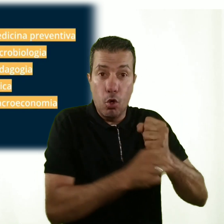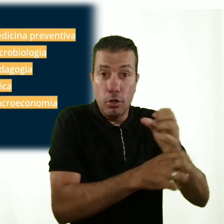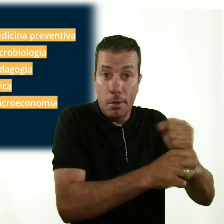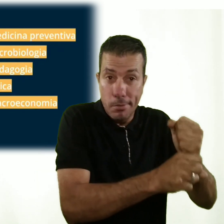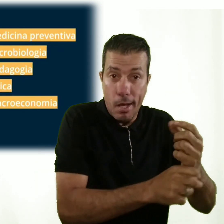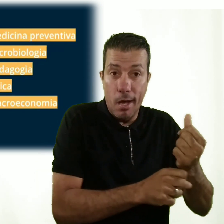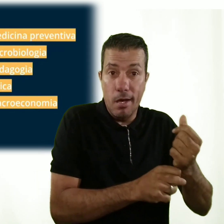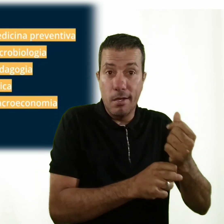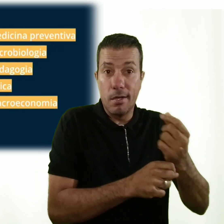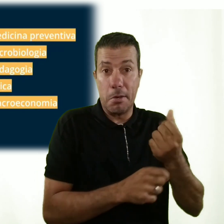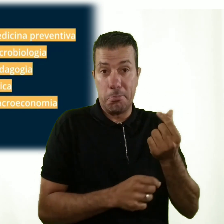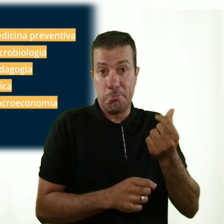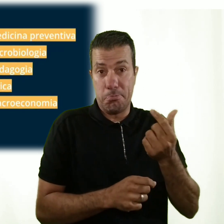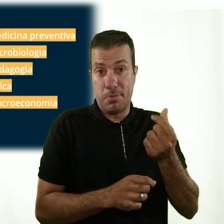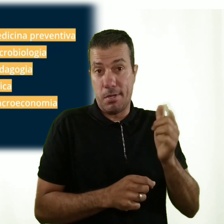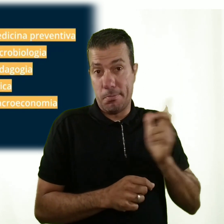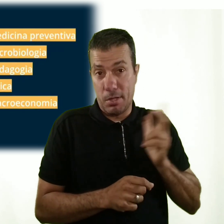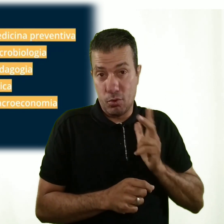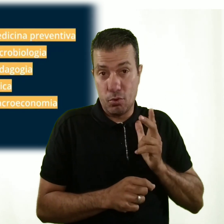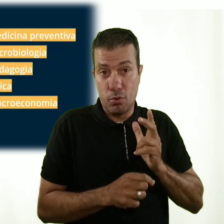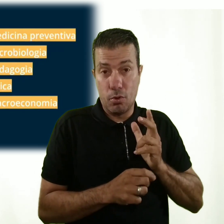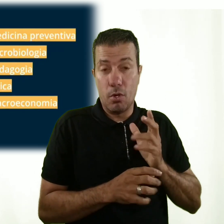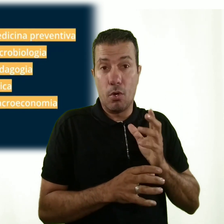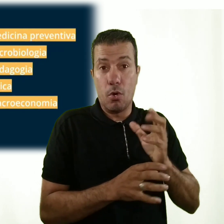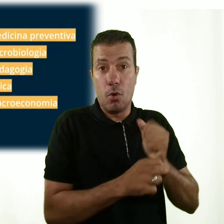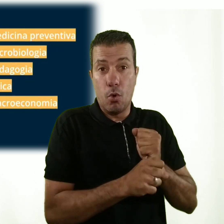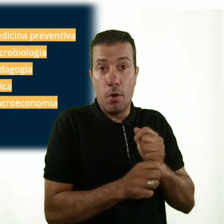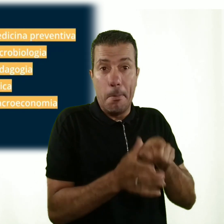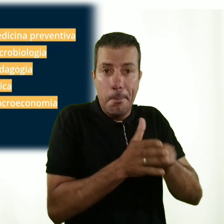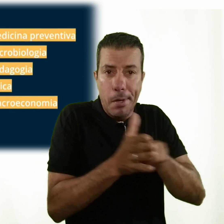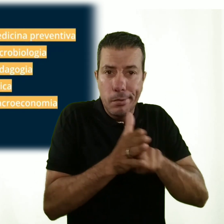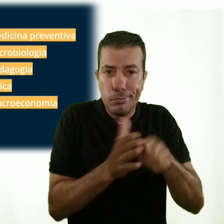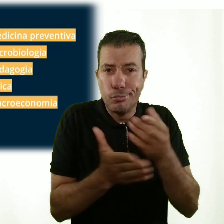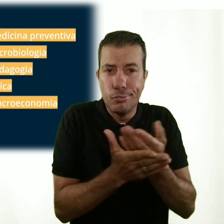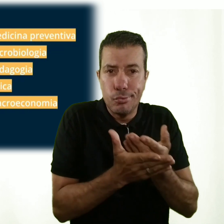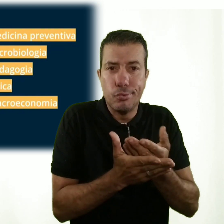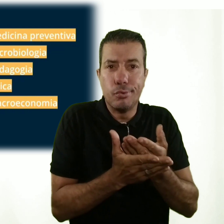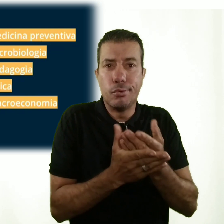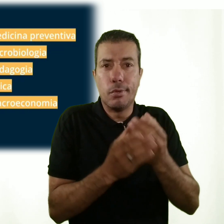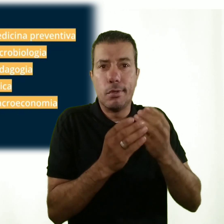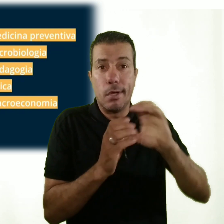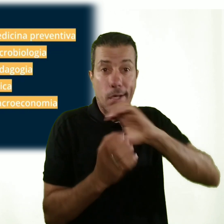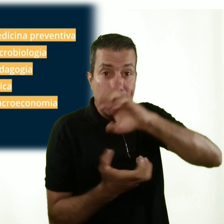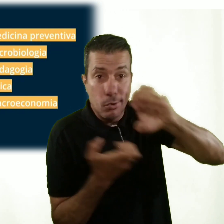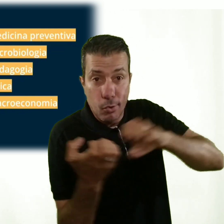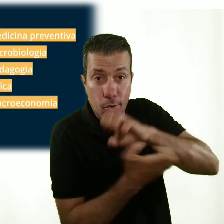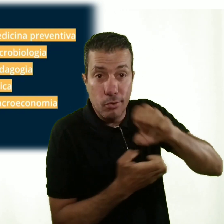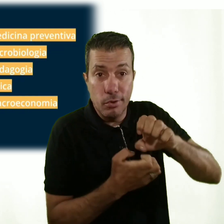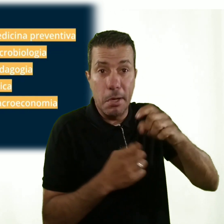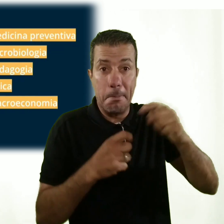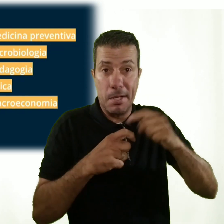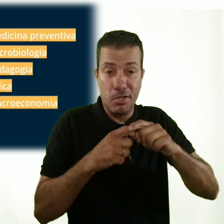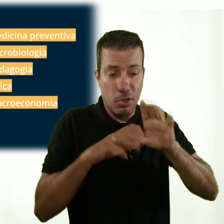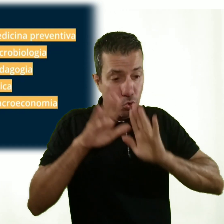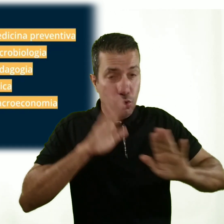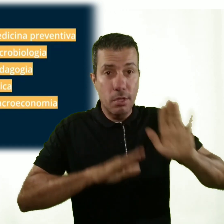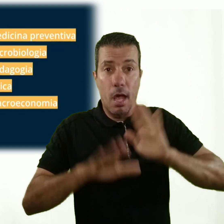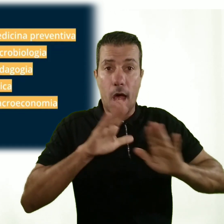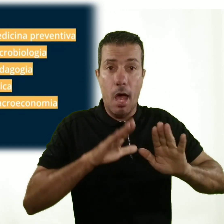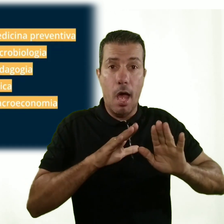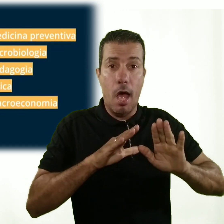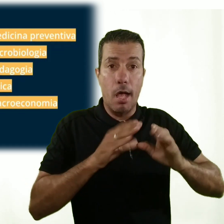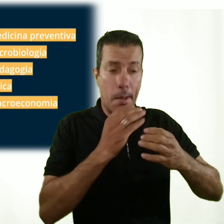finanças pessoais, orçamento, poupança e investimento, ecologia, medicina preventiva,